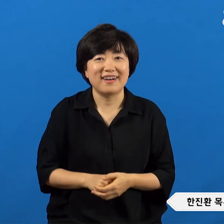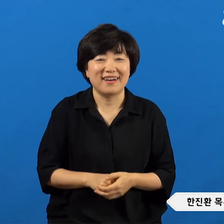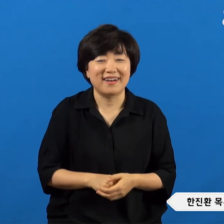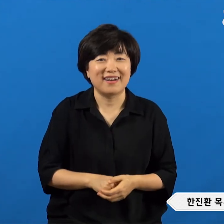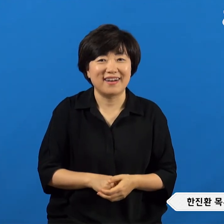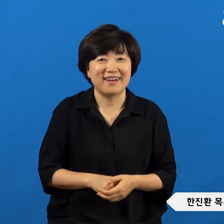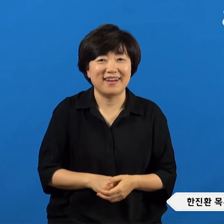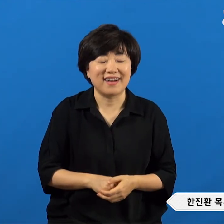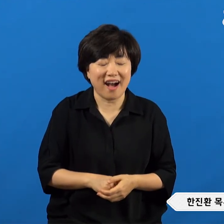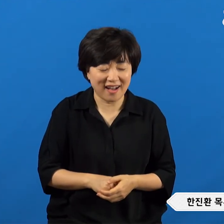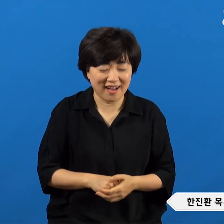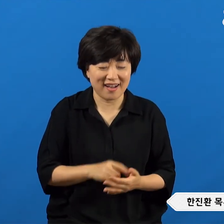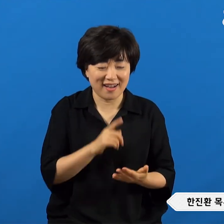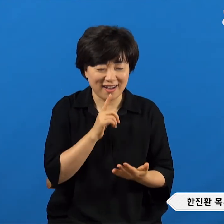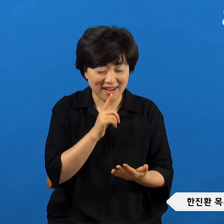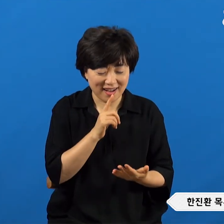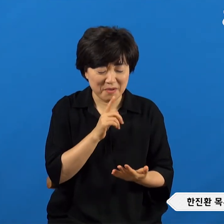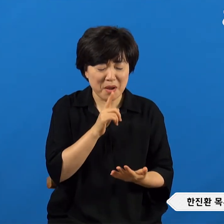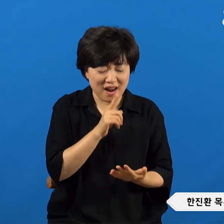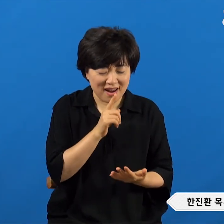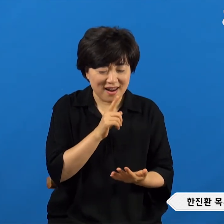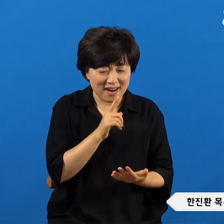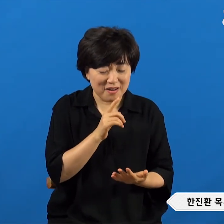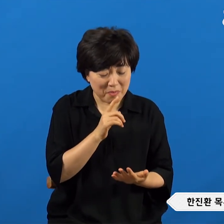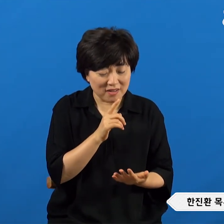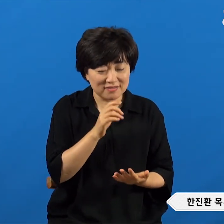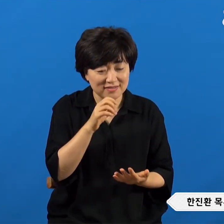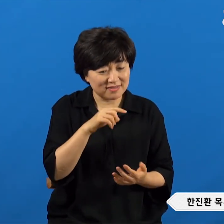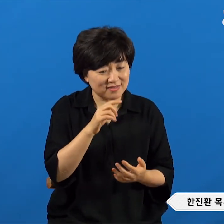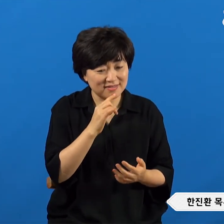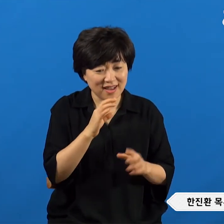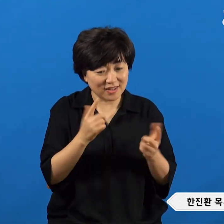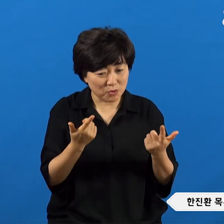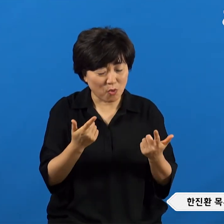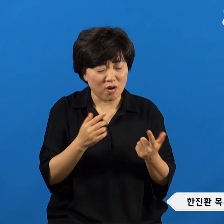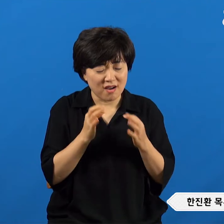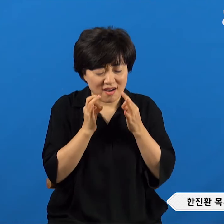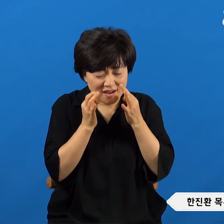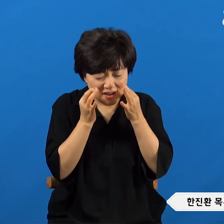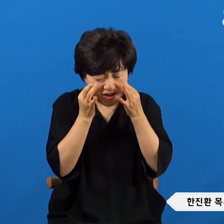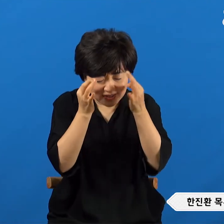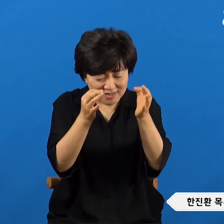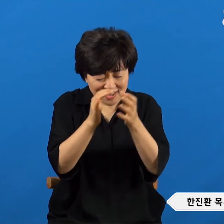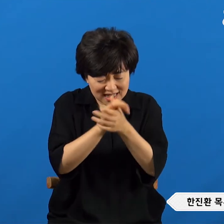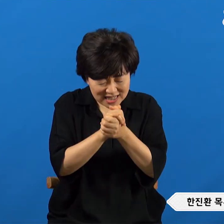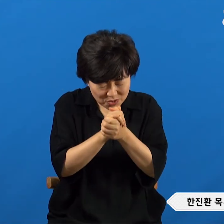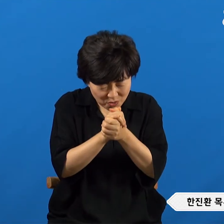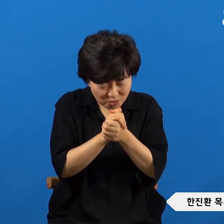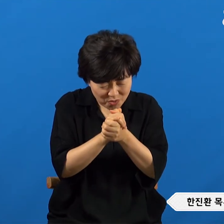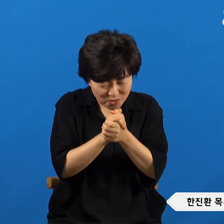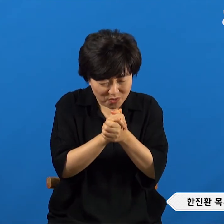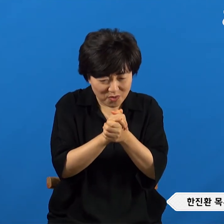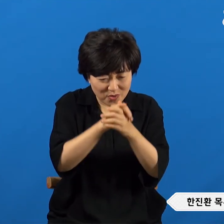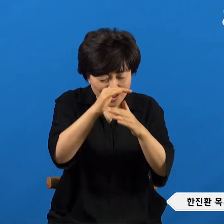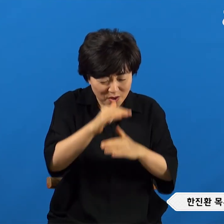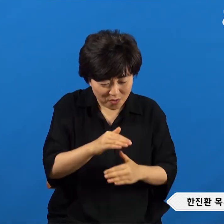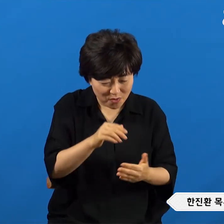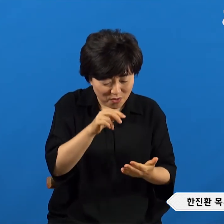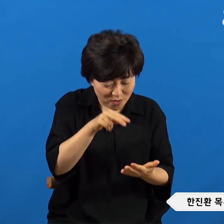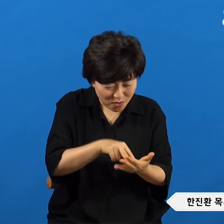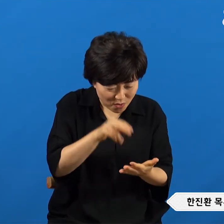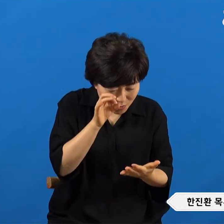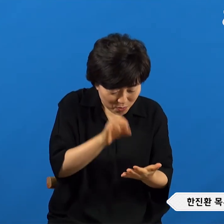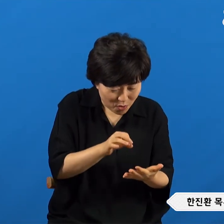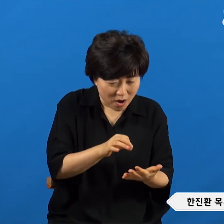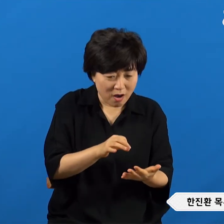그냥 말로 하는 것이 아니고 간절한 마음으로 그렇게 자기 기도를 한다고 이렇게 썼는데, 제가 그